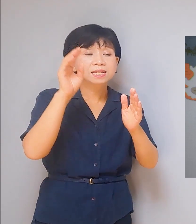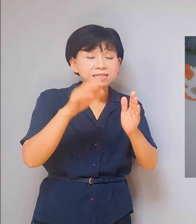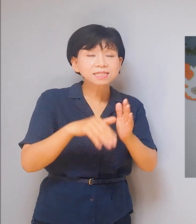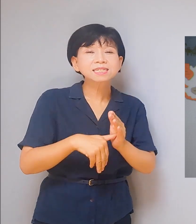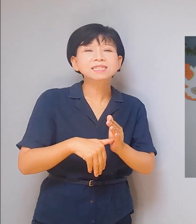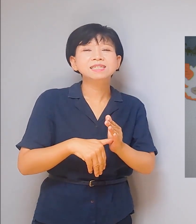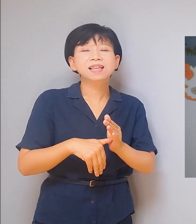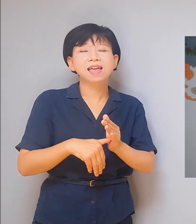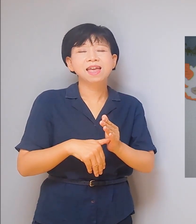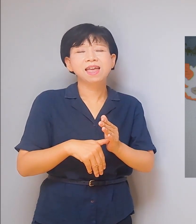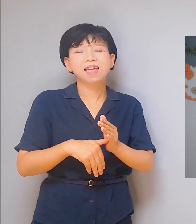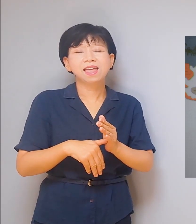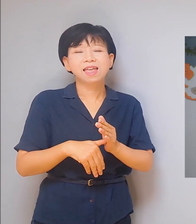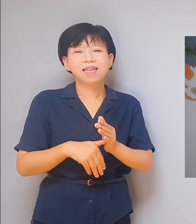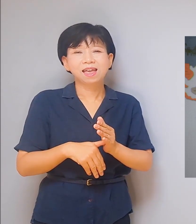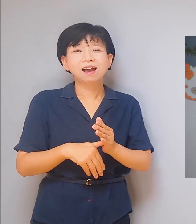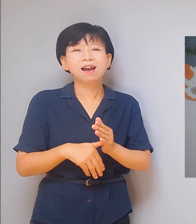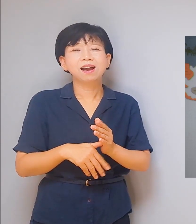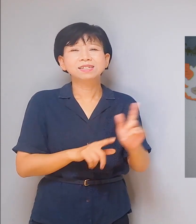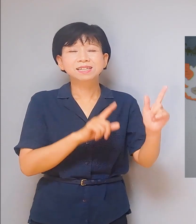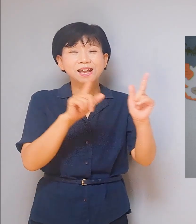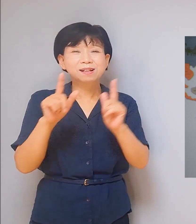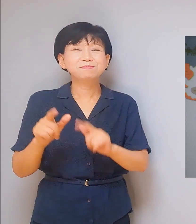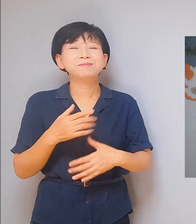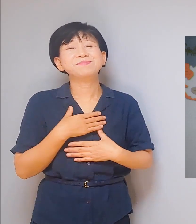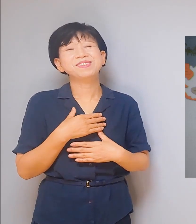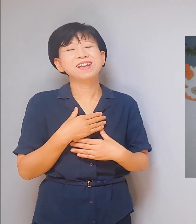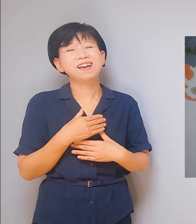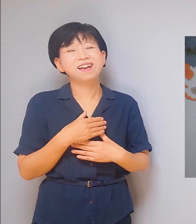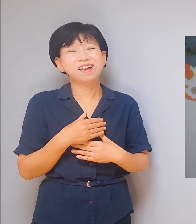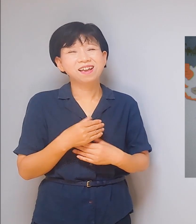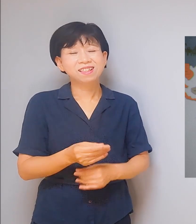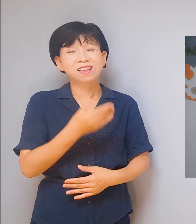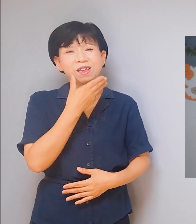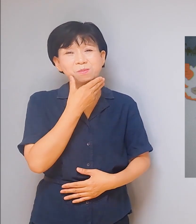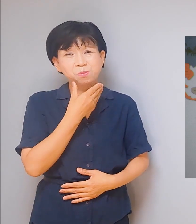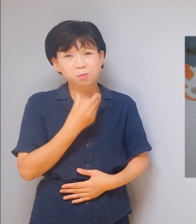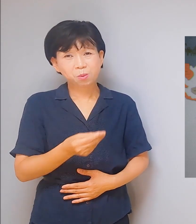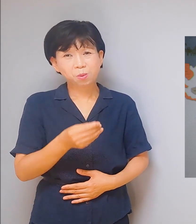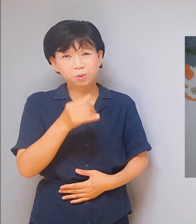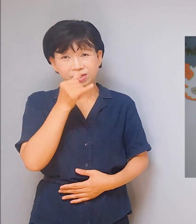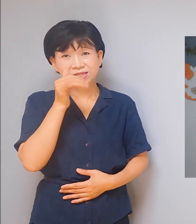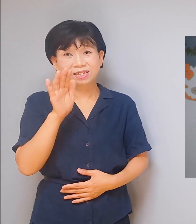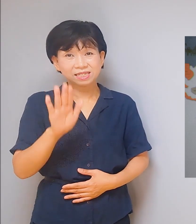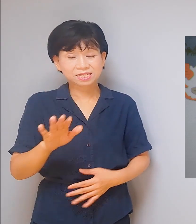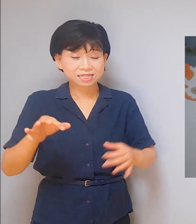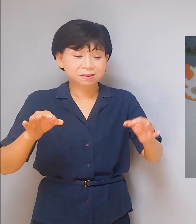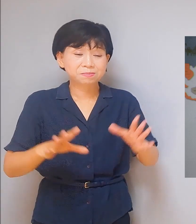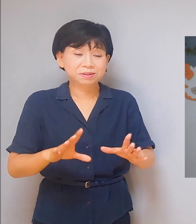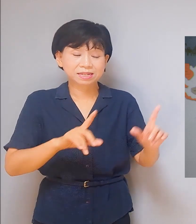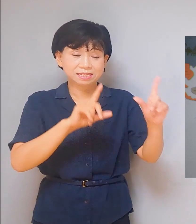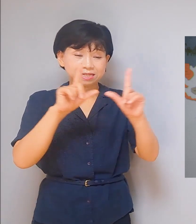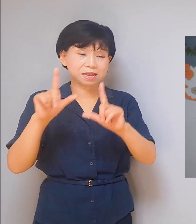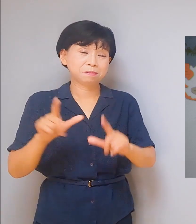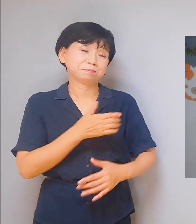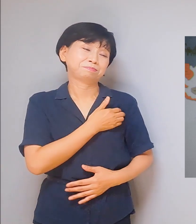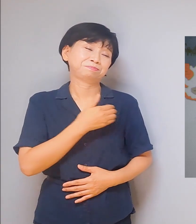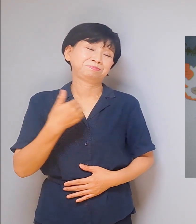애굽으로 이주할 때 야곱이 그 이후에 잠깐 동안의